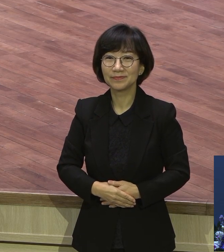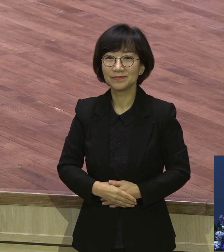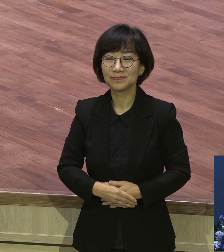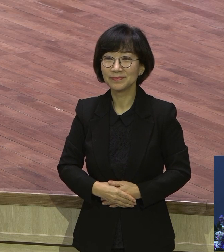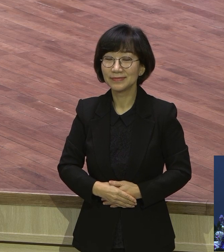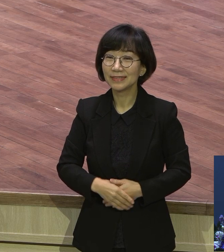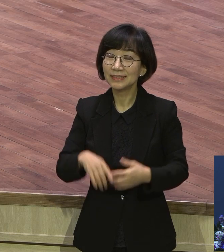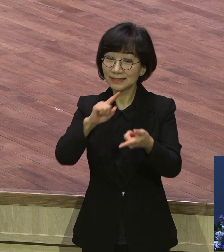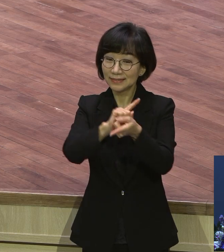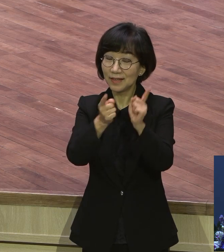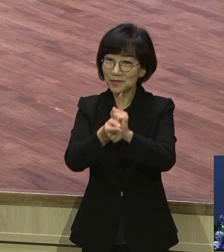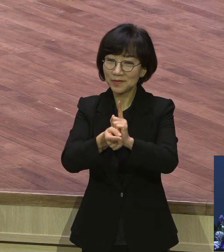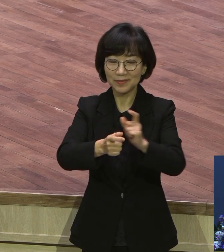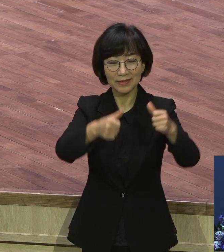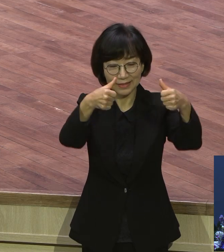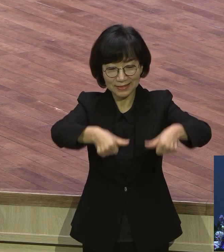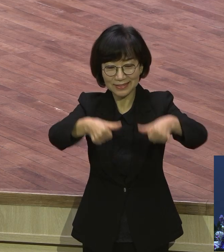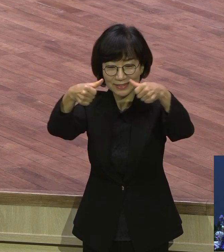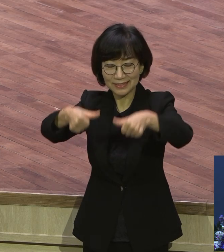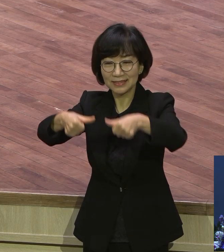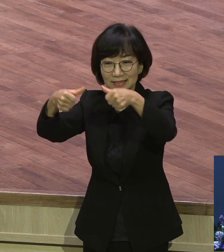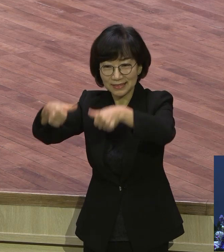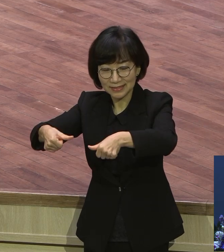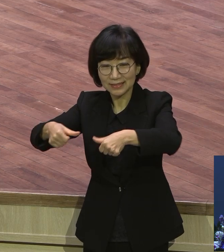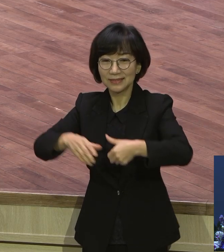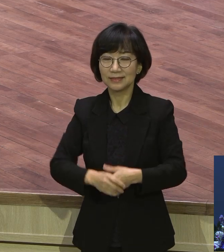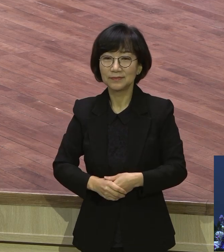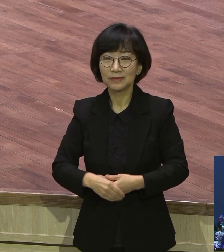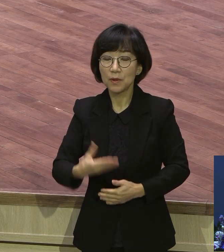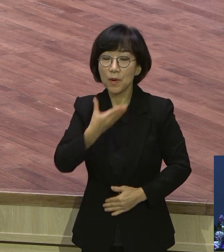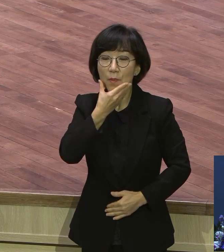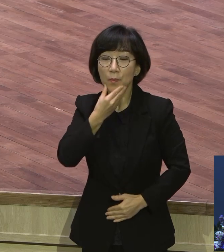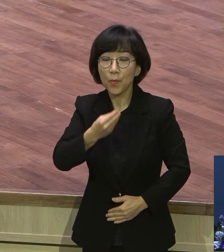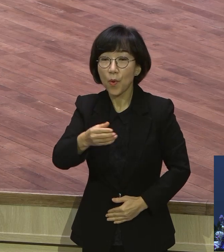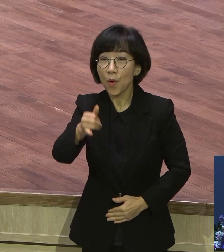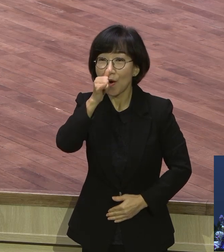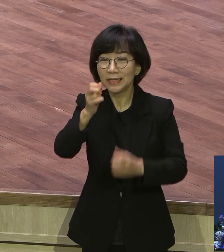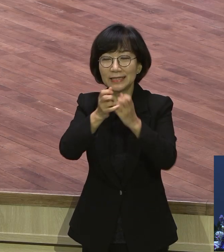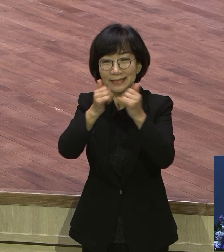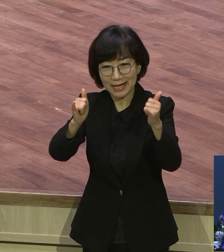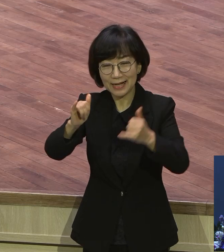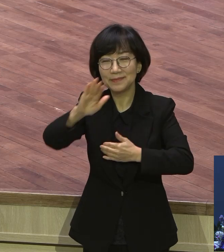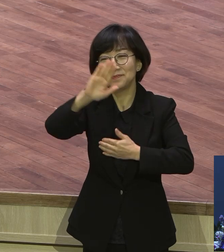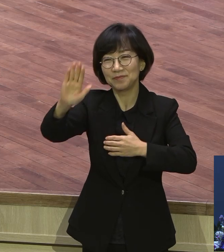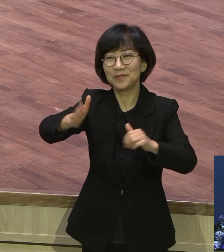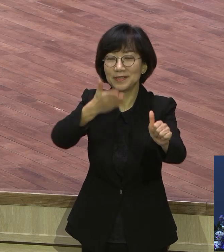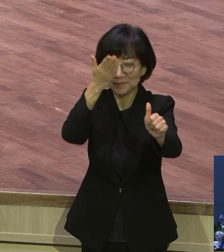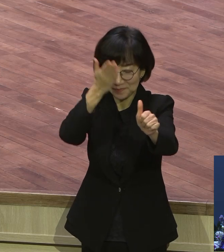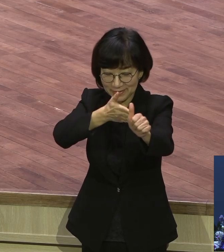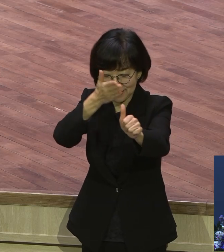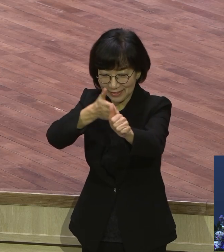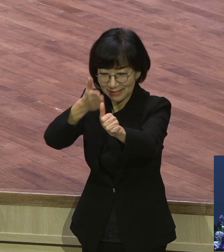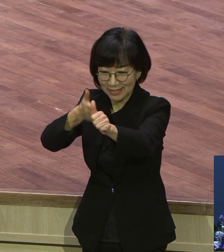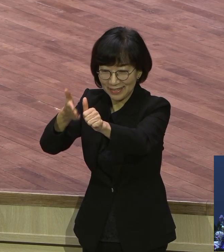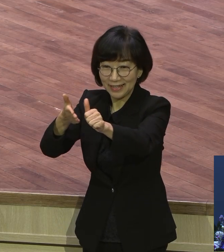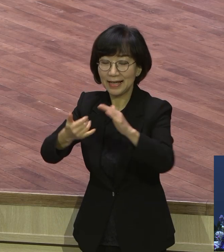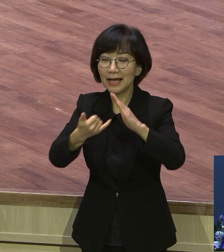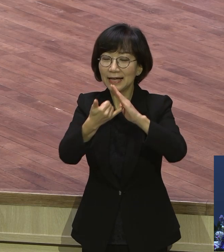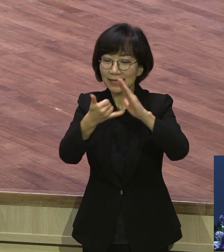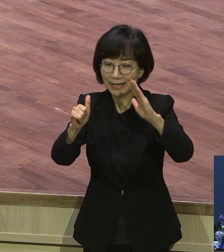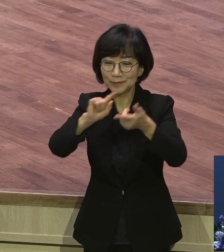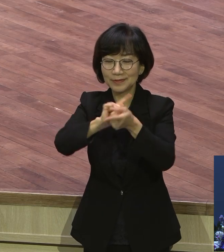우리 해외생들 같이 서로 다 인사합시다. 복 있는 사람이 됩시다. 가족들 다 서로